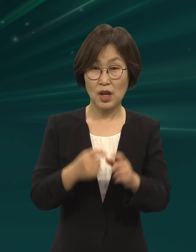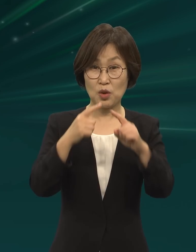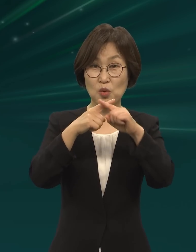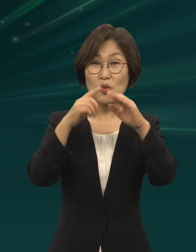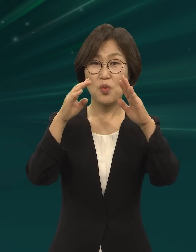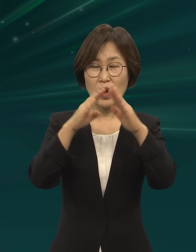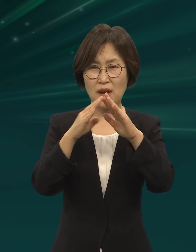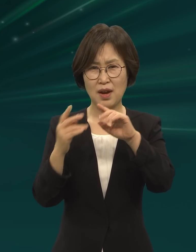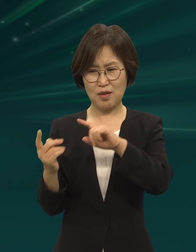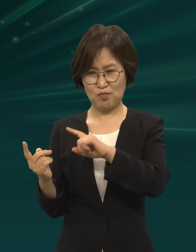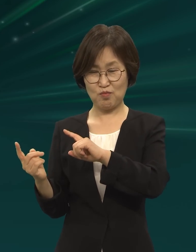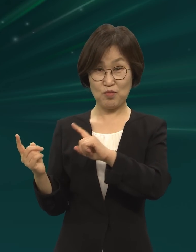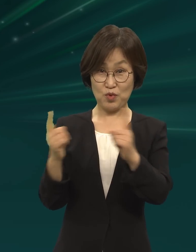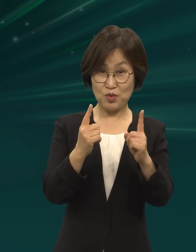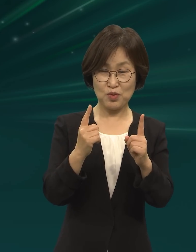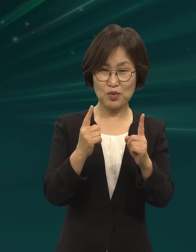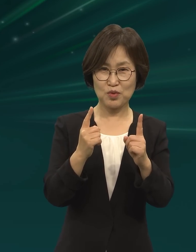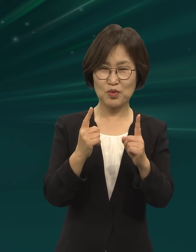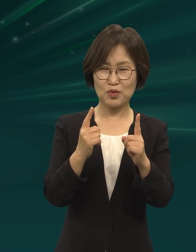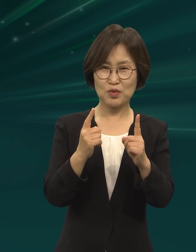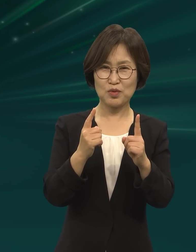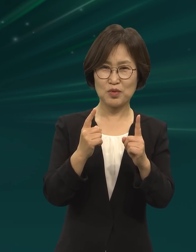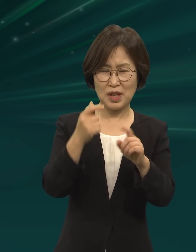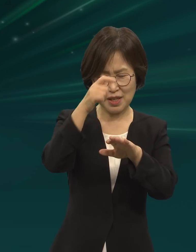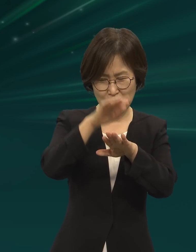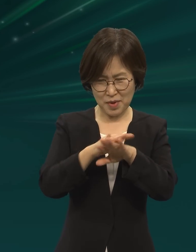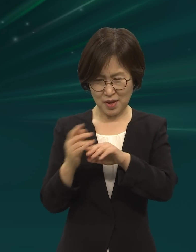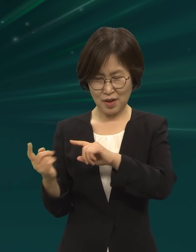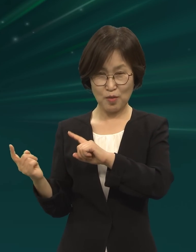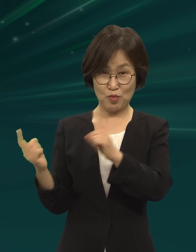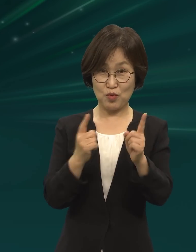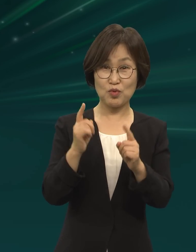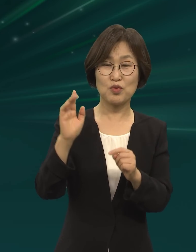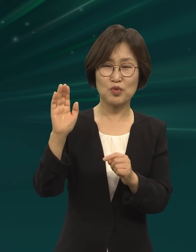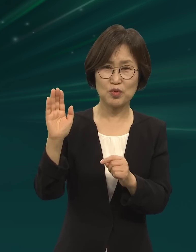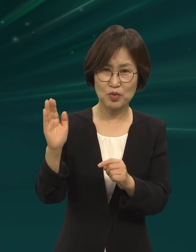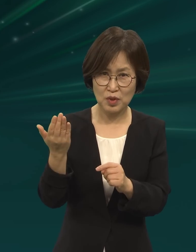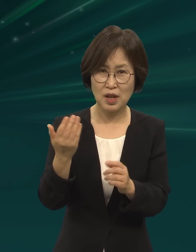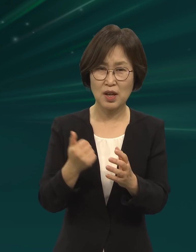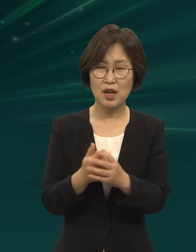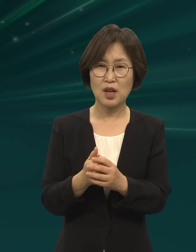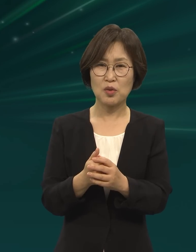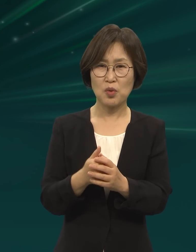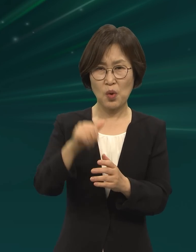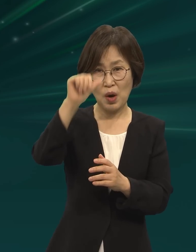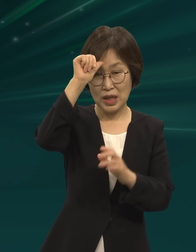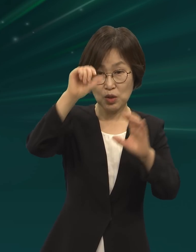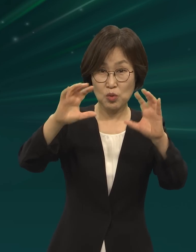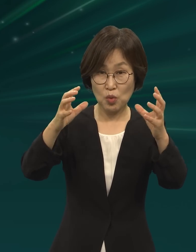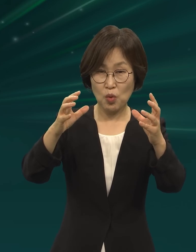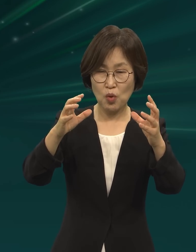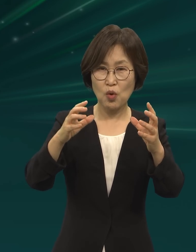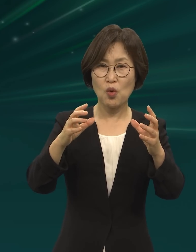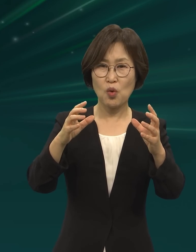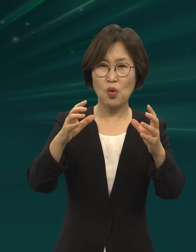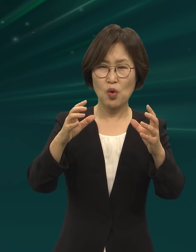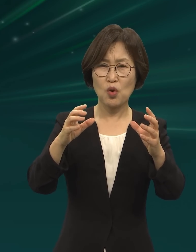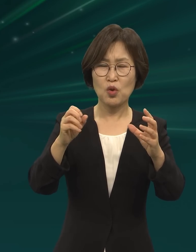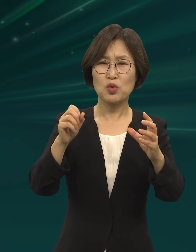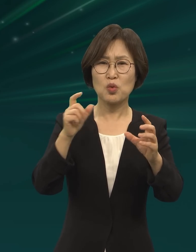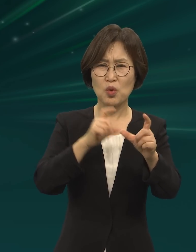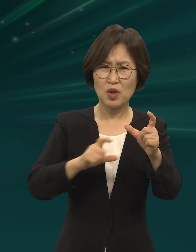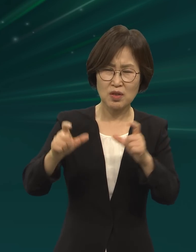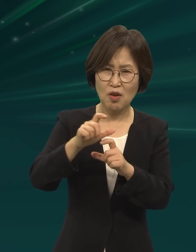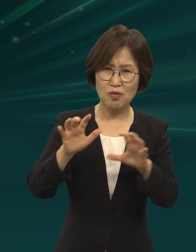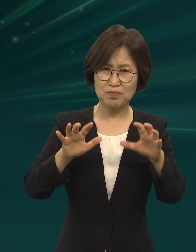부흥되게, 교회 안에 정말 예배가 부흥되게 하소서. 그리고 월드 미션, 우리가 인도뿐만 아니라 오늘 방글라데시 선교사님